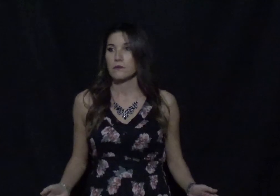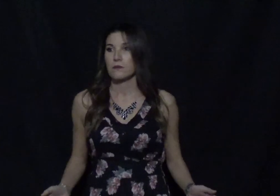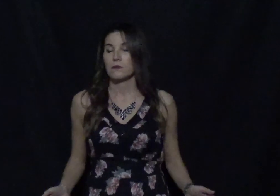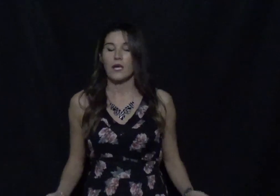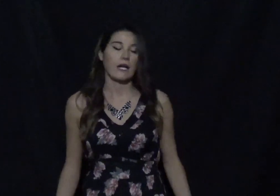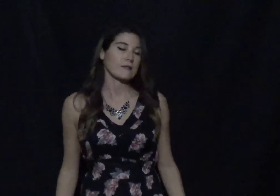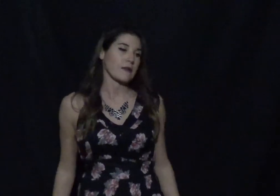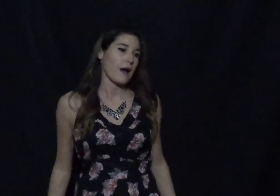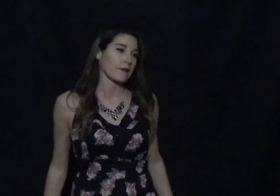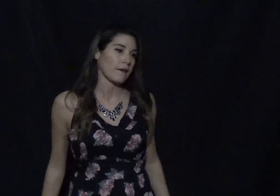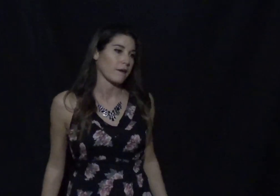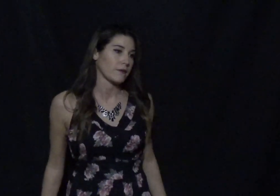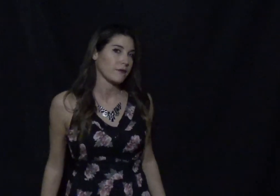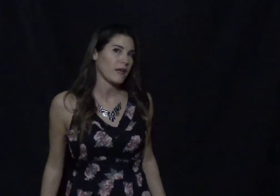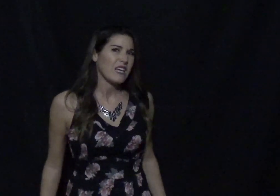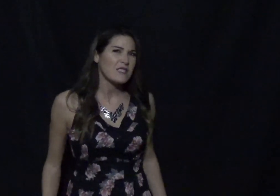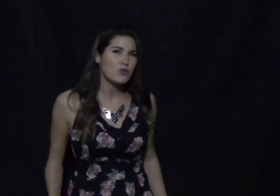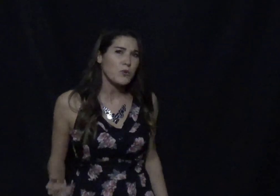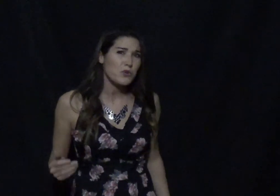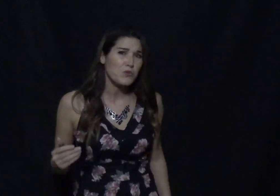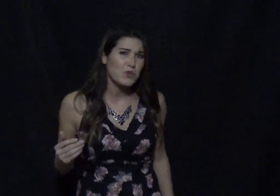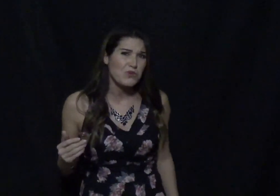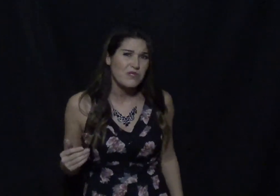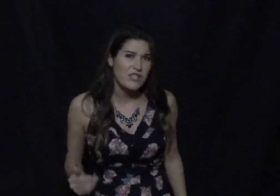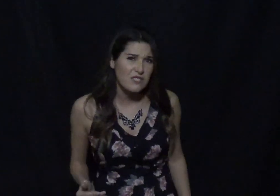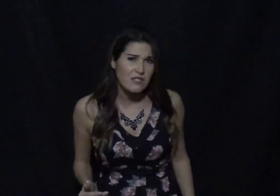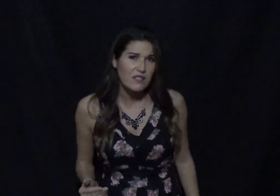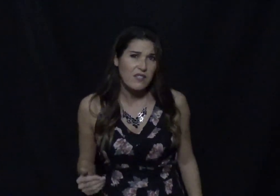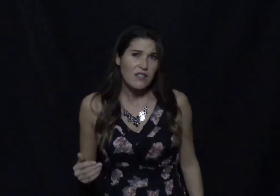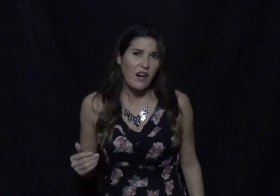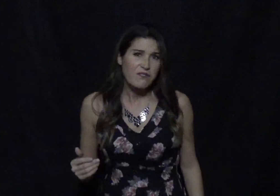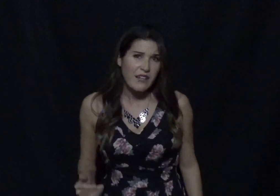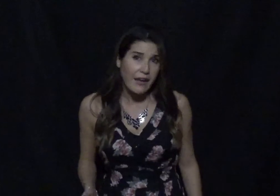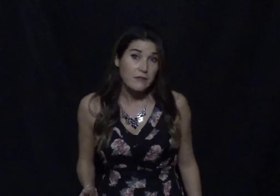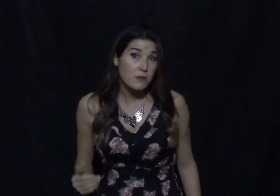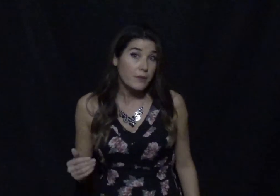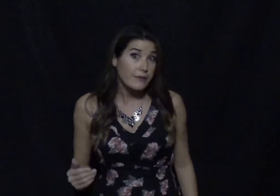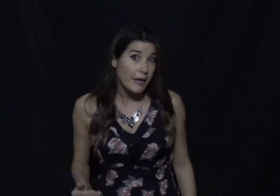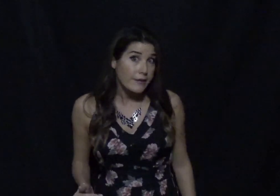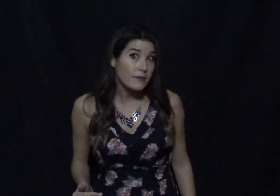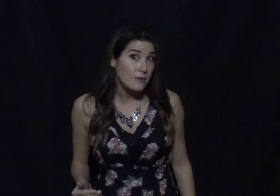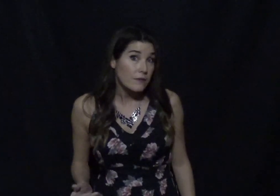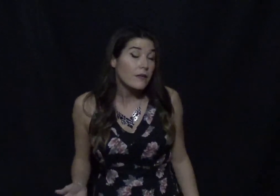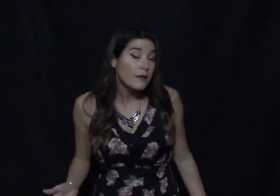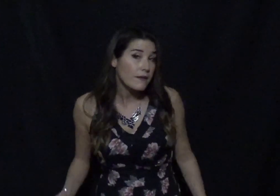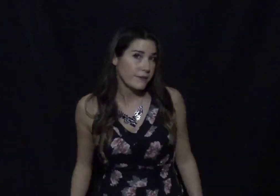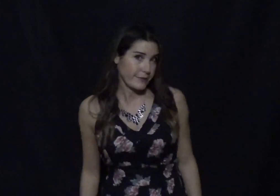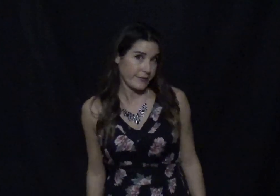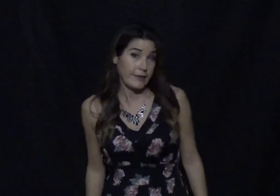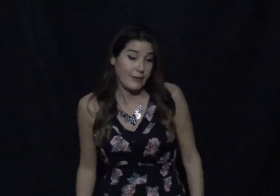E che cazzata! E si è subito in un mondo triste, avvilente, perdente. Tant